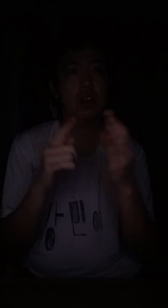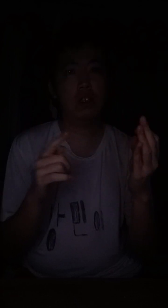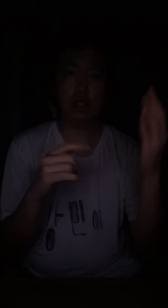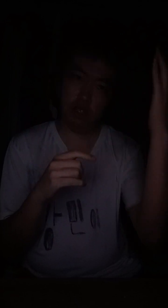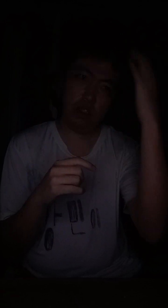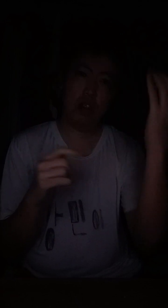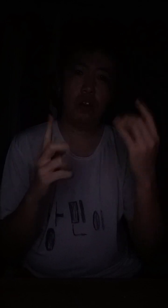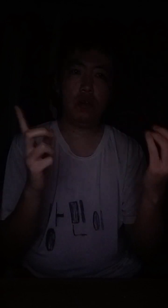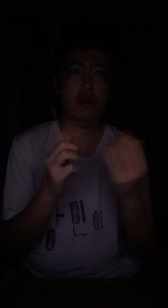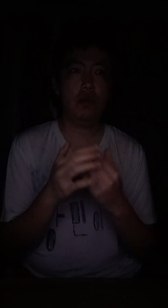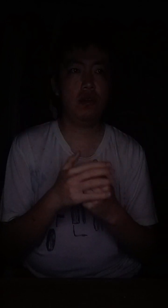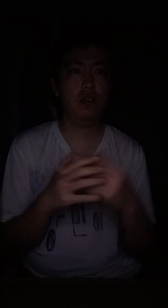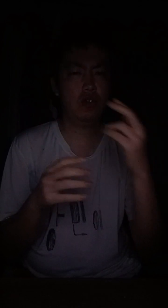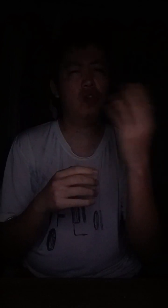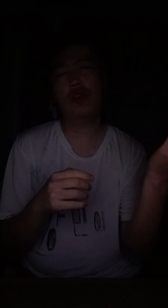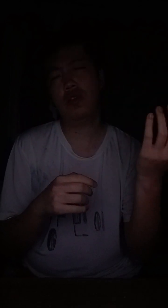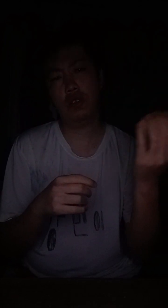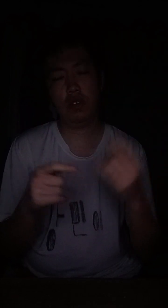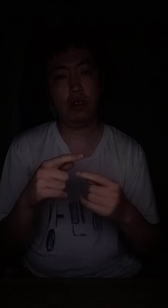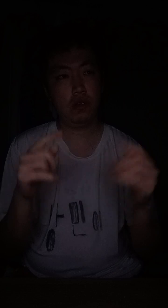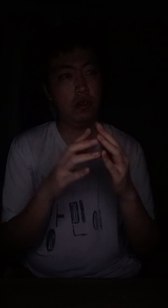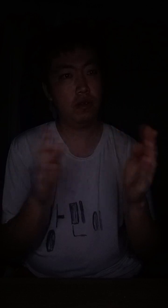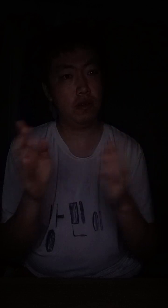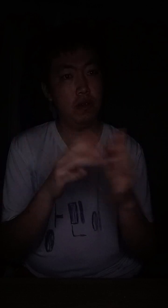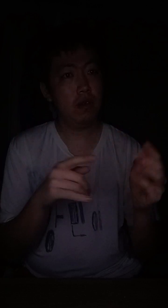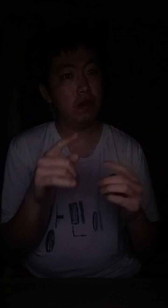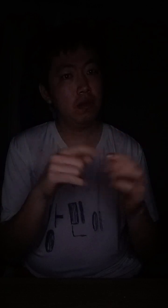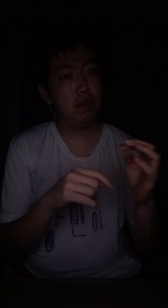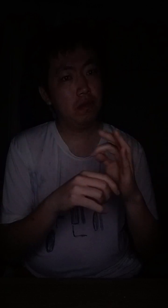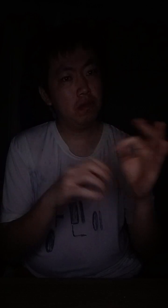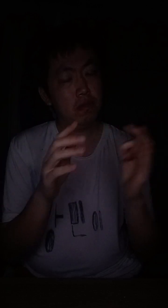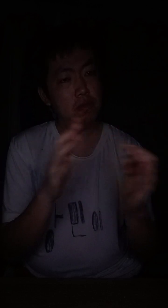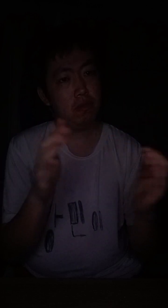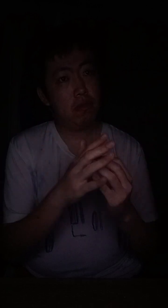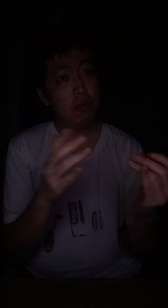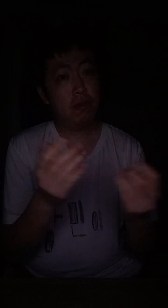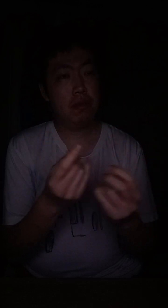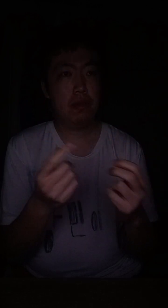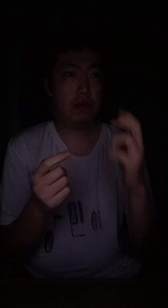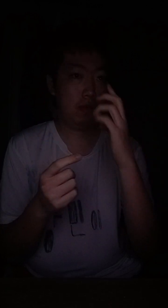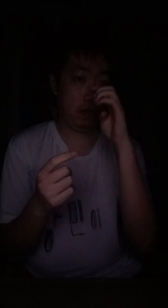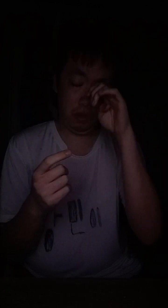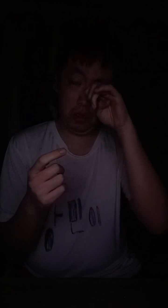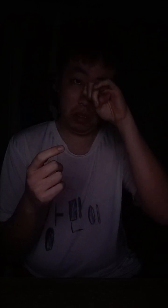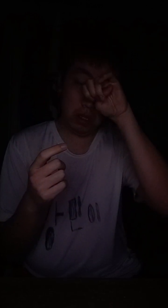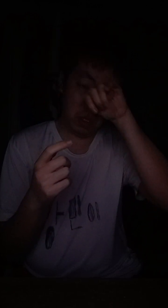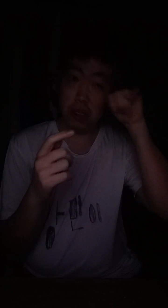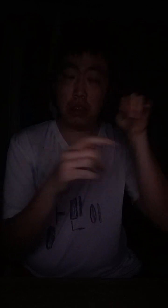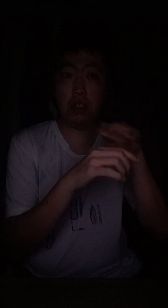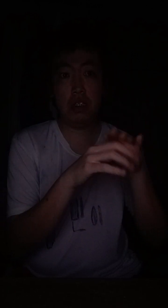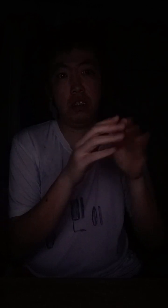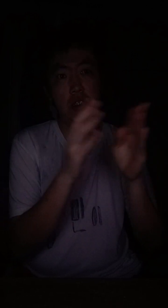경위였습니다. 술에 만취한 상태로 범행을 저질렀는데 형사처벌과 별개로 조만간 징계도 받게 됐습니다. 현재